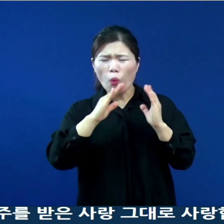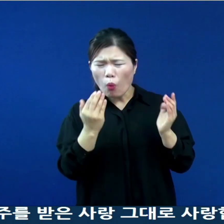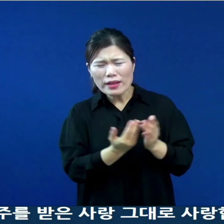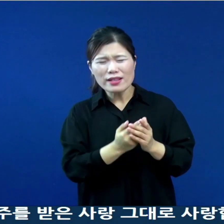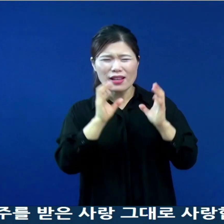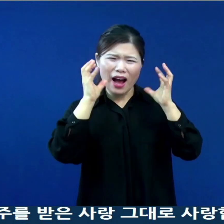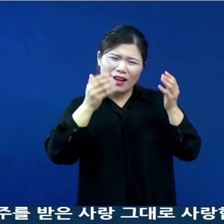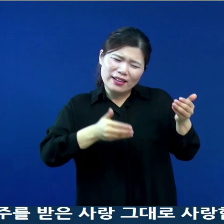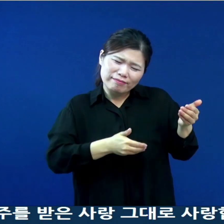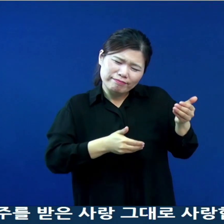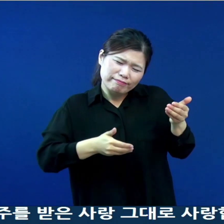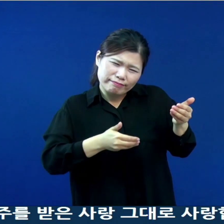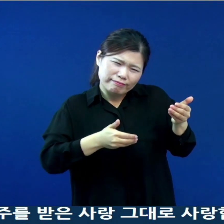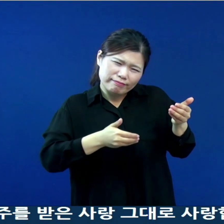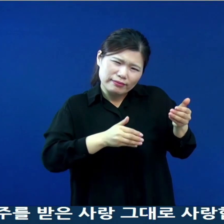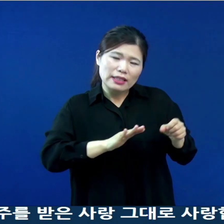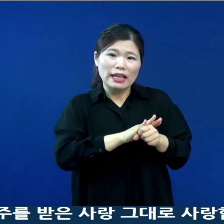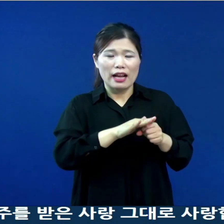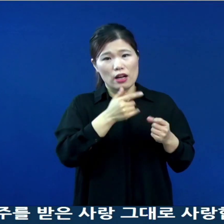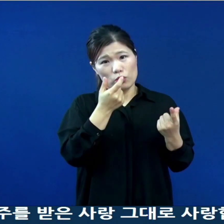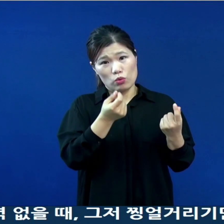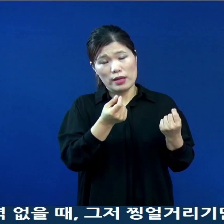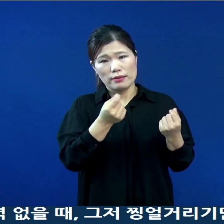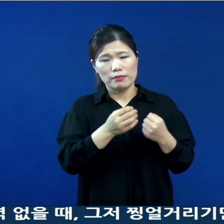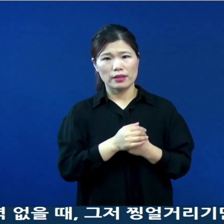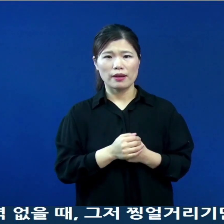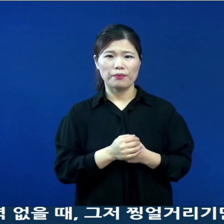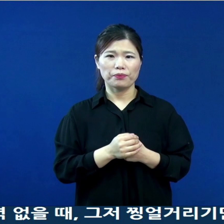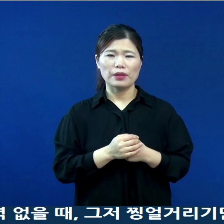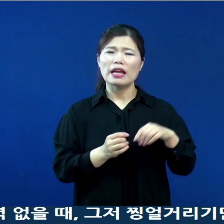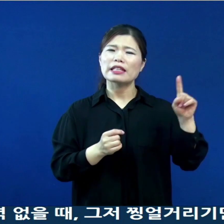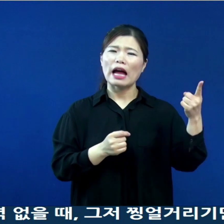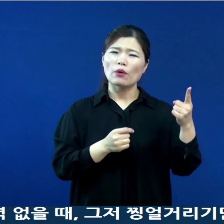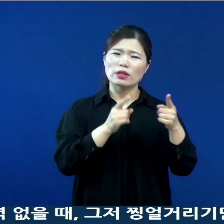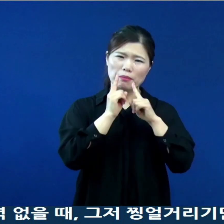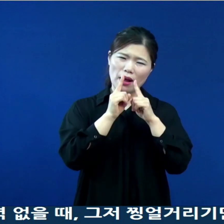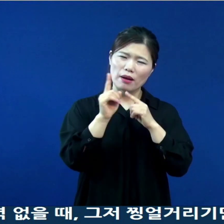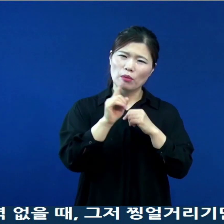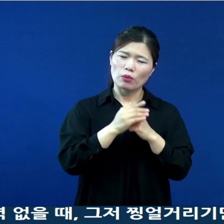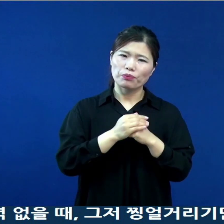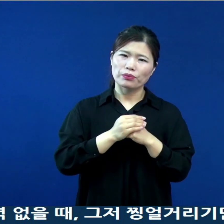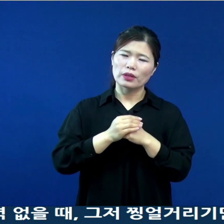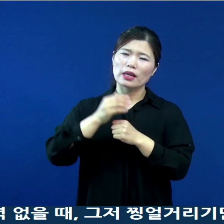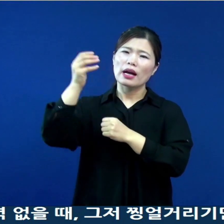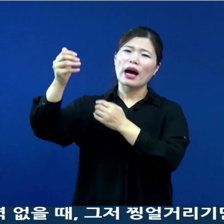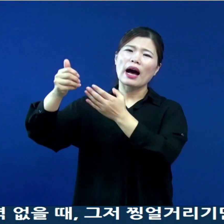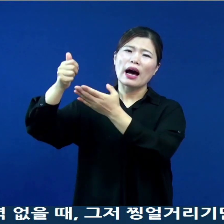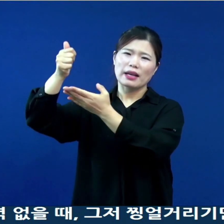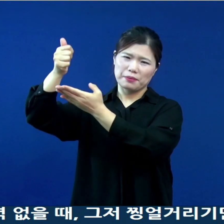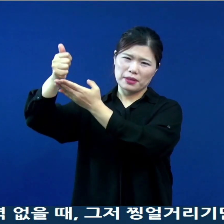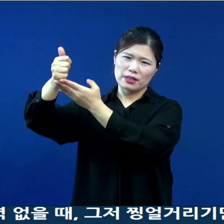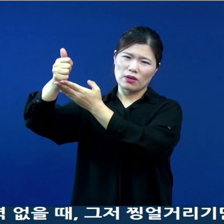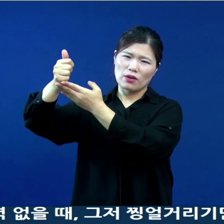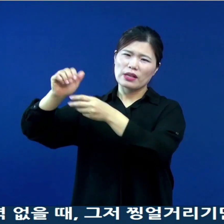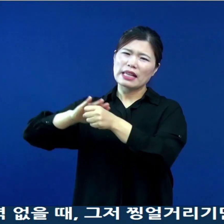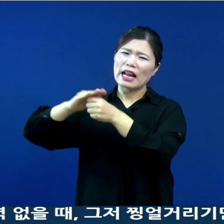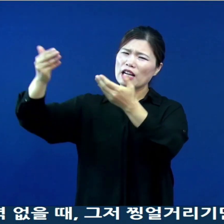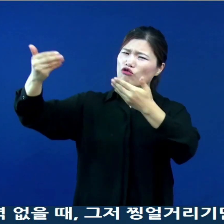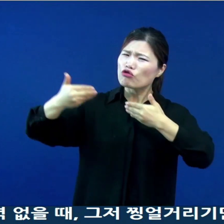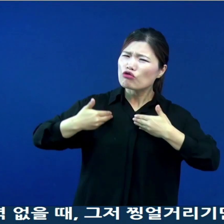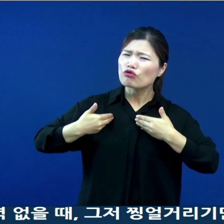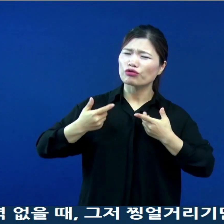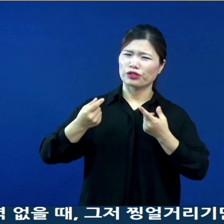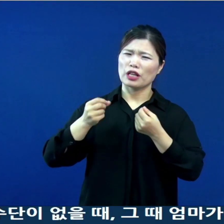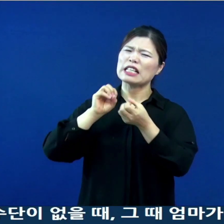받은 제가 사랑을 주신 주님을 사랑으로 응답합니다 라는 것이